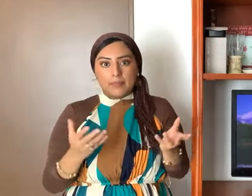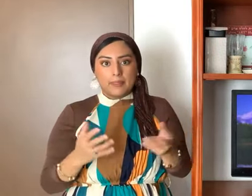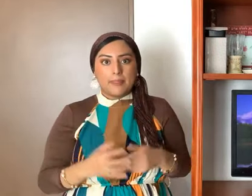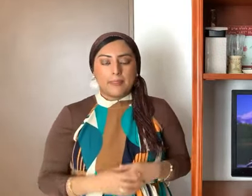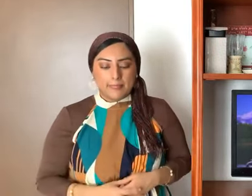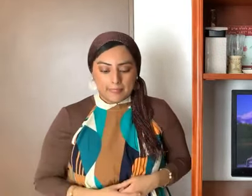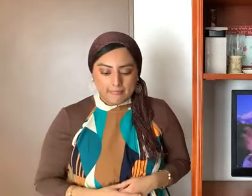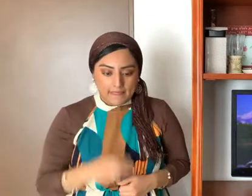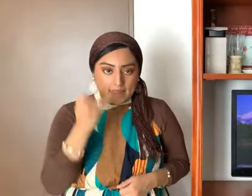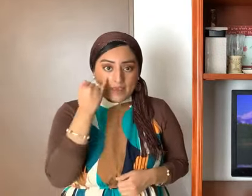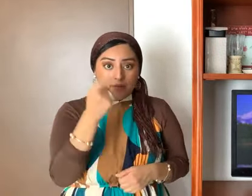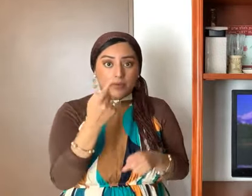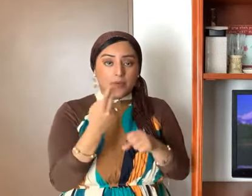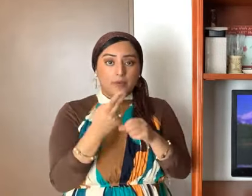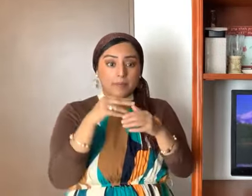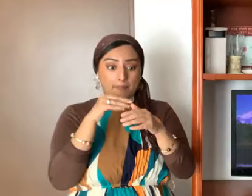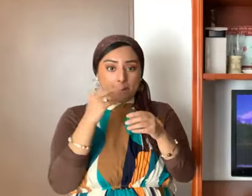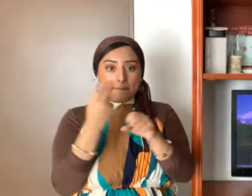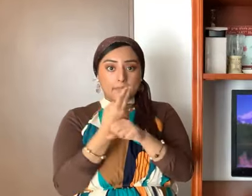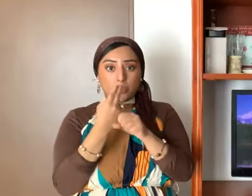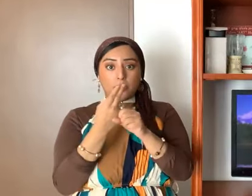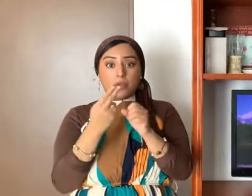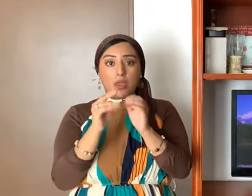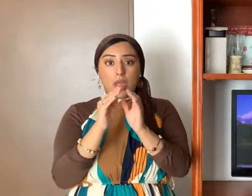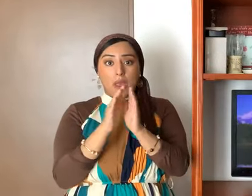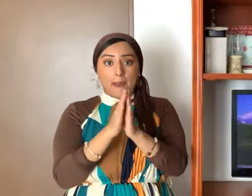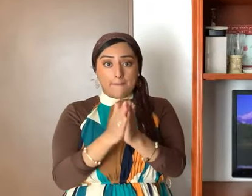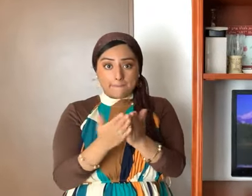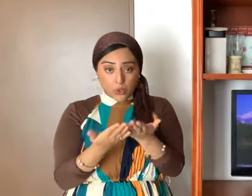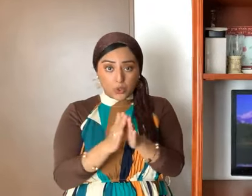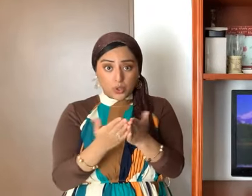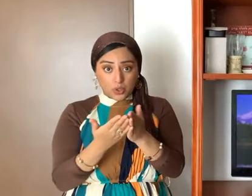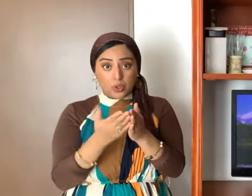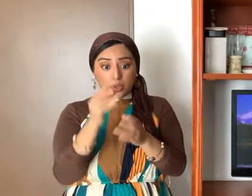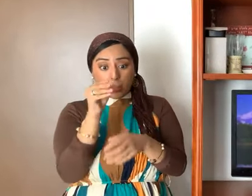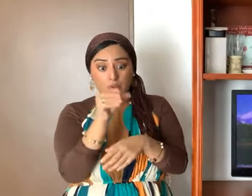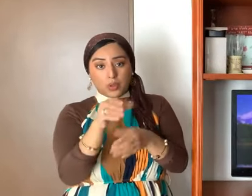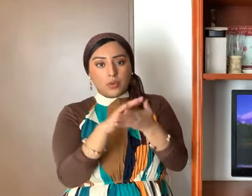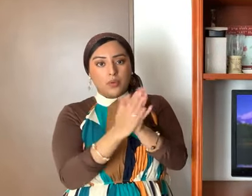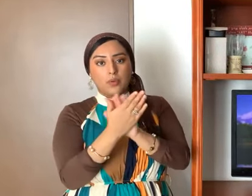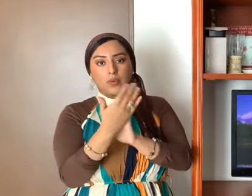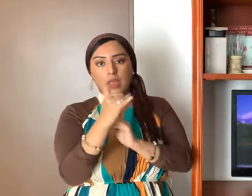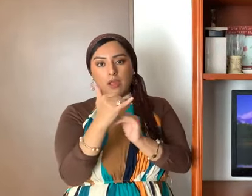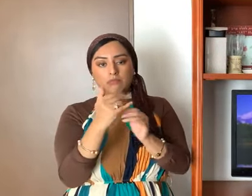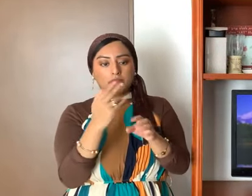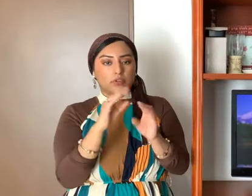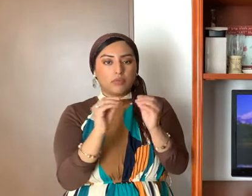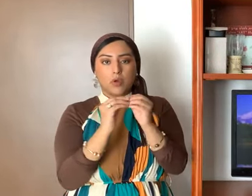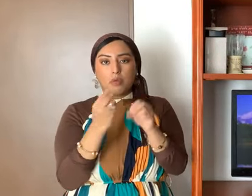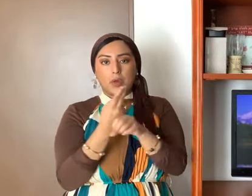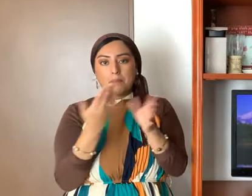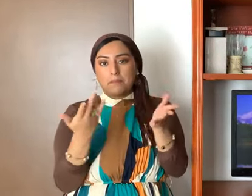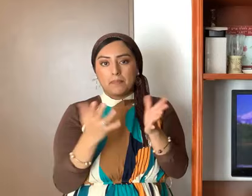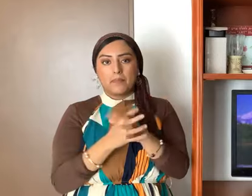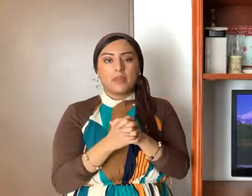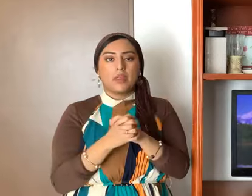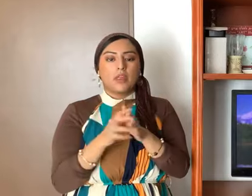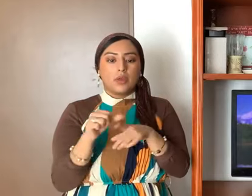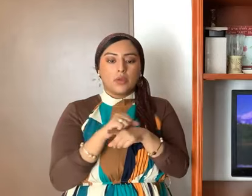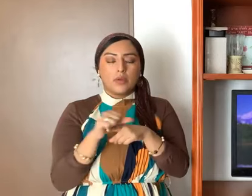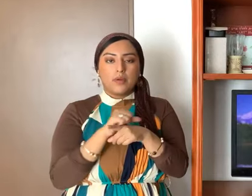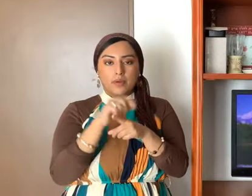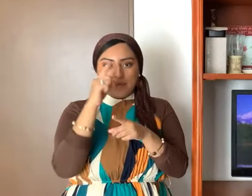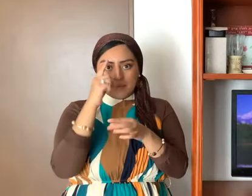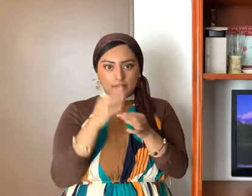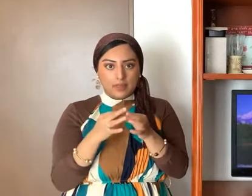¿sí? Si tú metes un libro detrás de una vitrina, tarde que temprano se pondrá amarillo y dejará de funcionar. Ejercitemos la